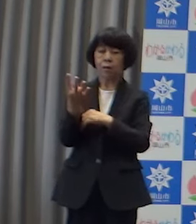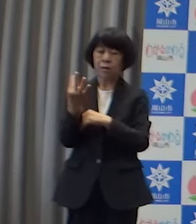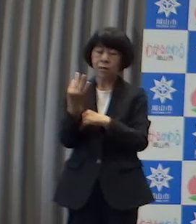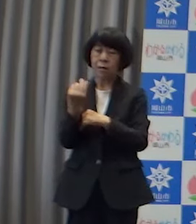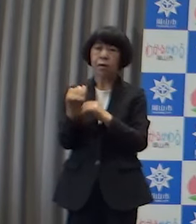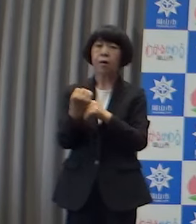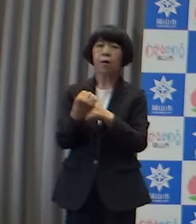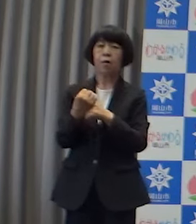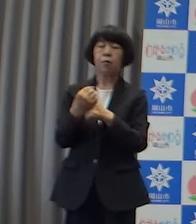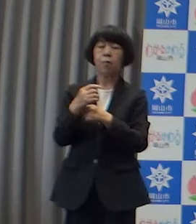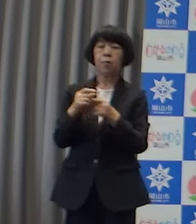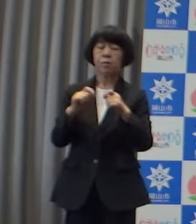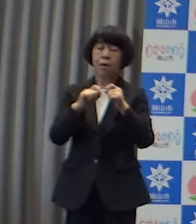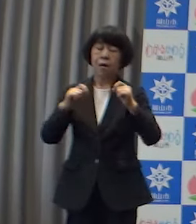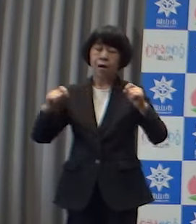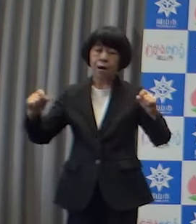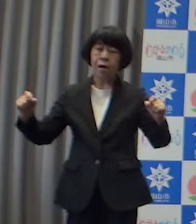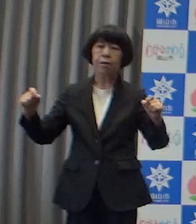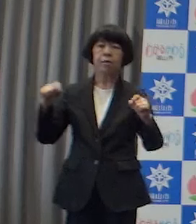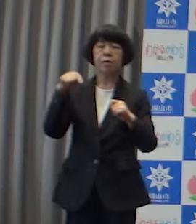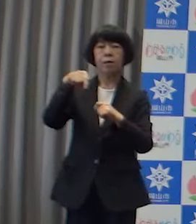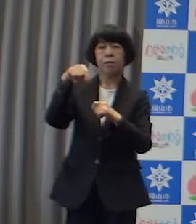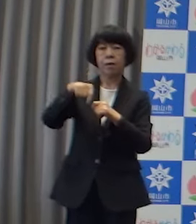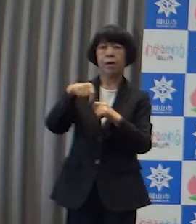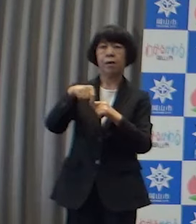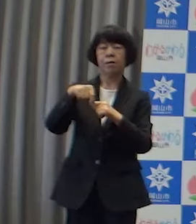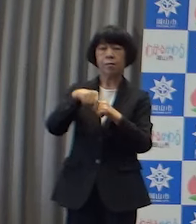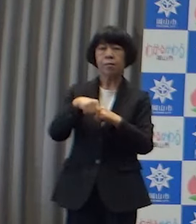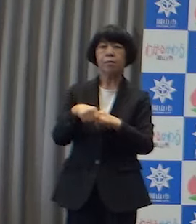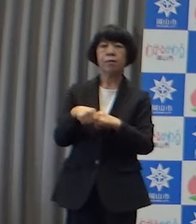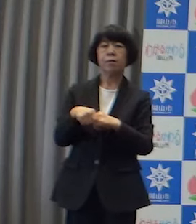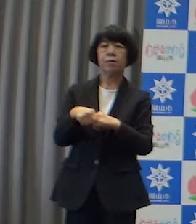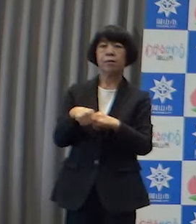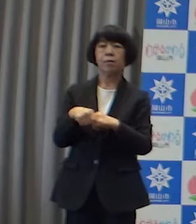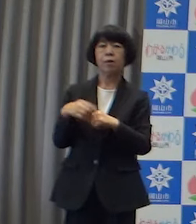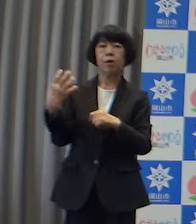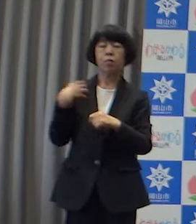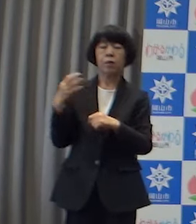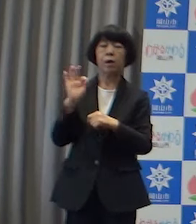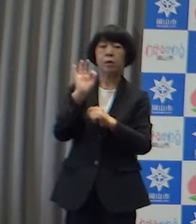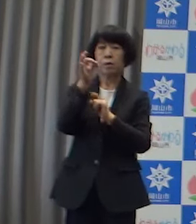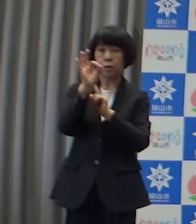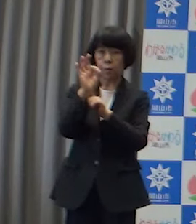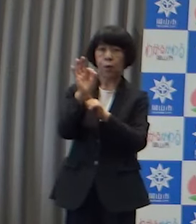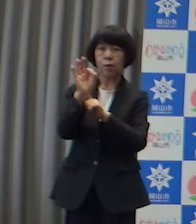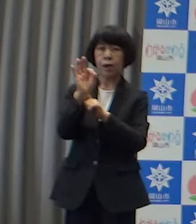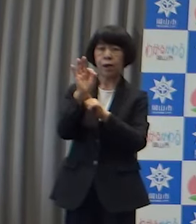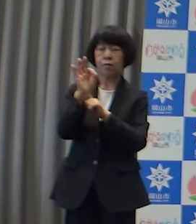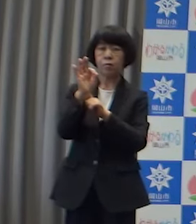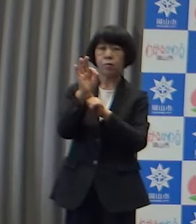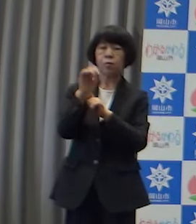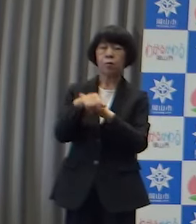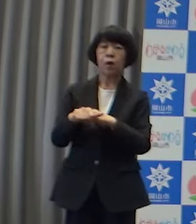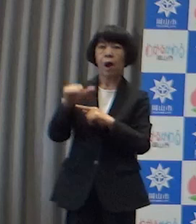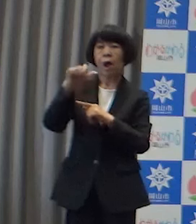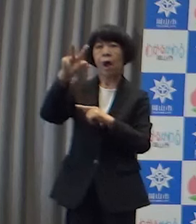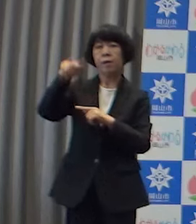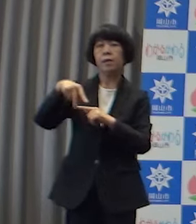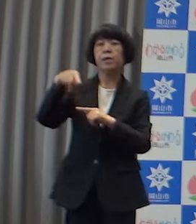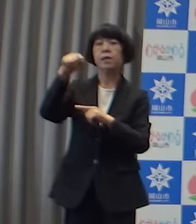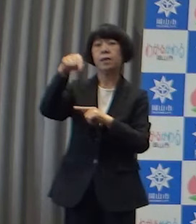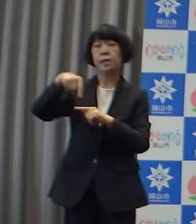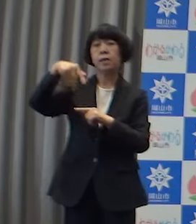くつかありましたけれども、トップ同士での話っていうのは必要だというように思っております